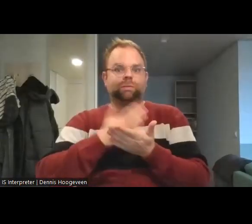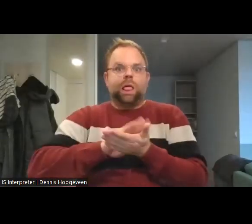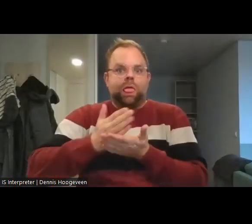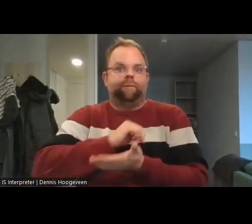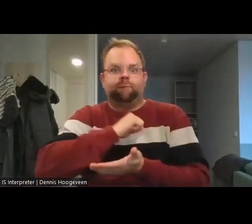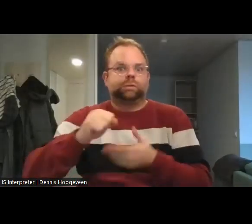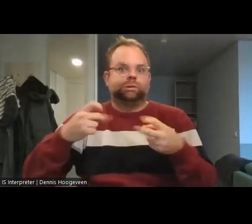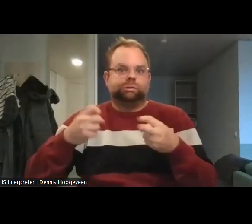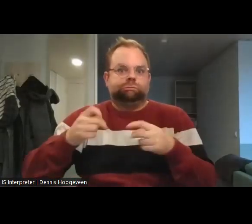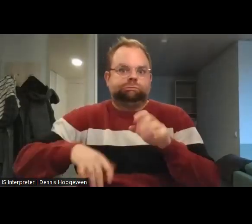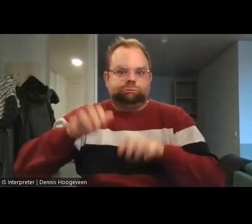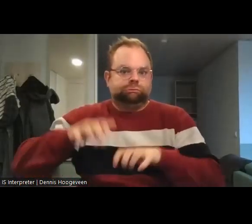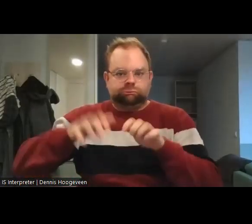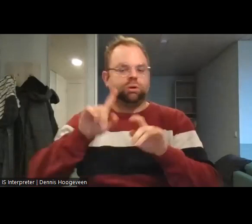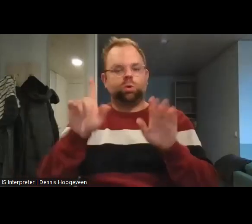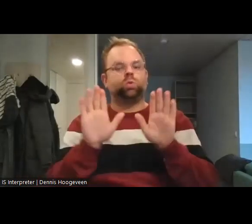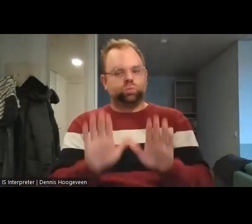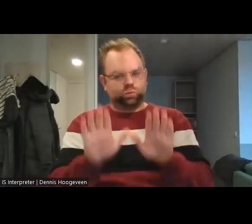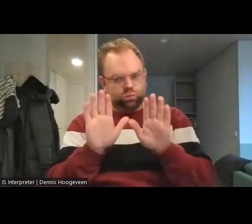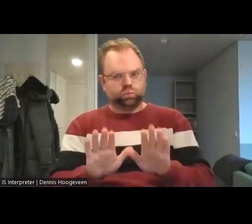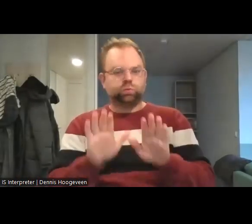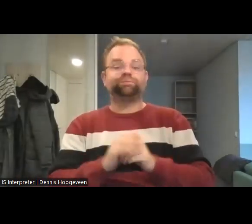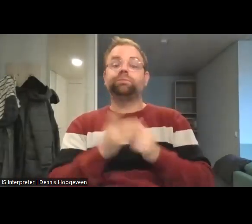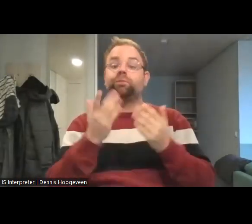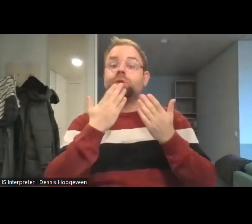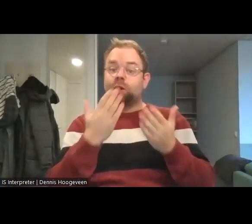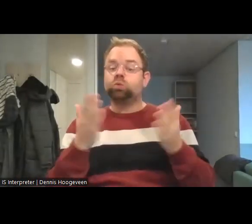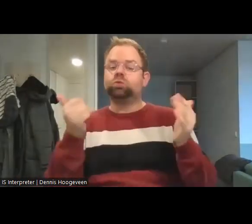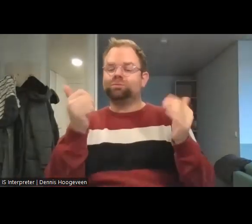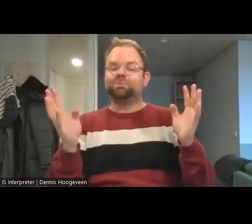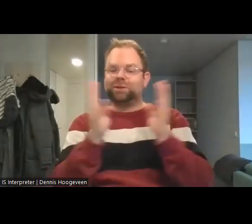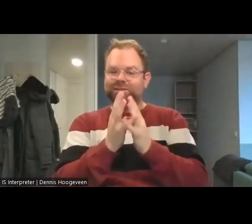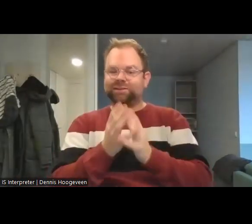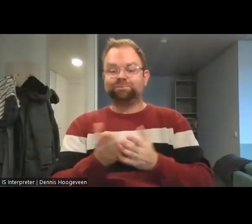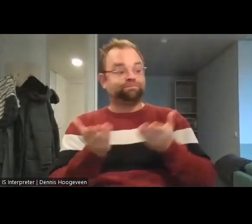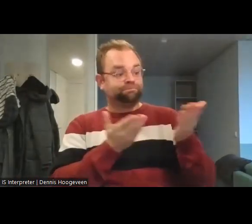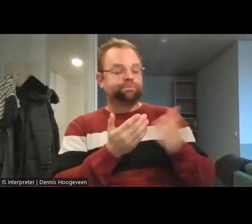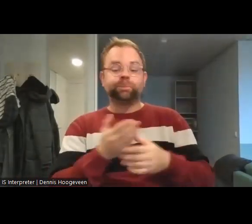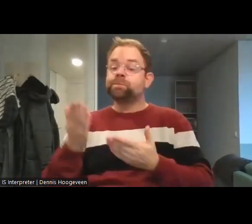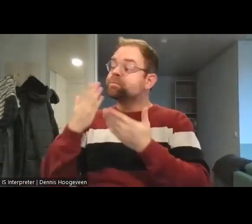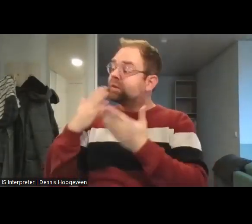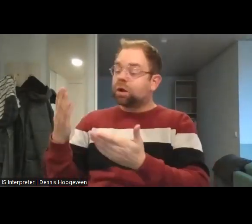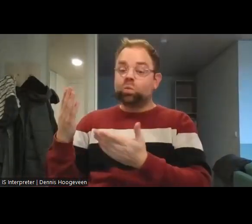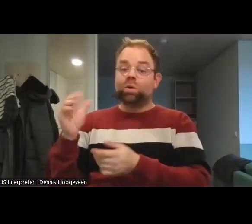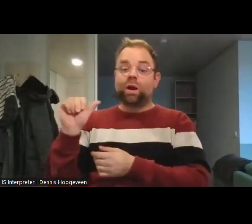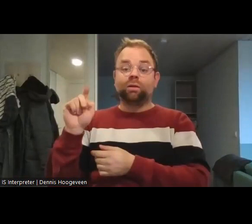Merci beaucoup et bonne rencontre à tout le monde. Merci beaucoup, Alexandra. C'est Ricardo qui parle de